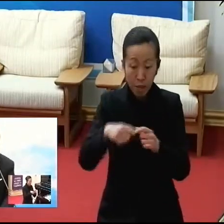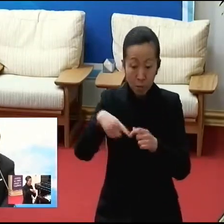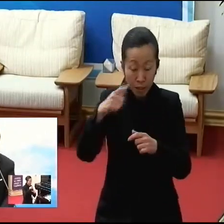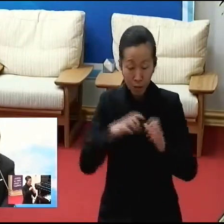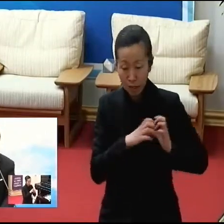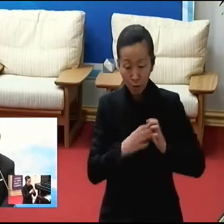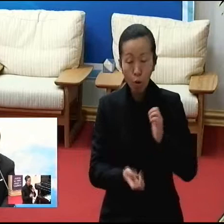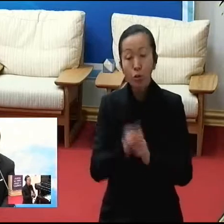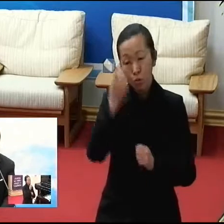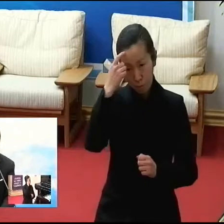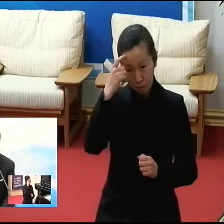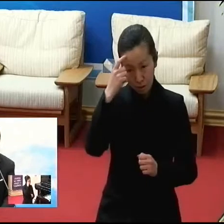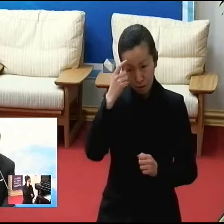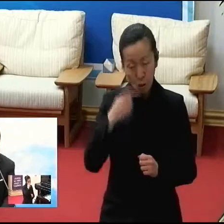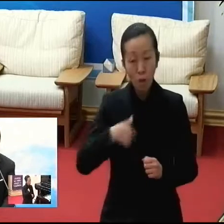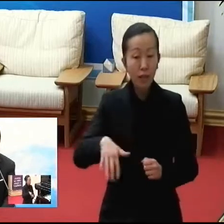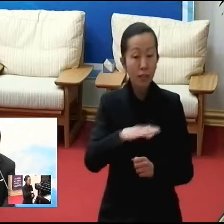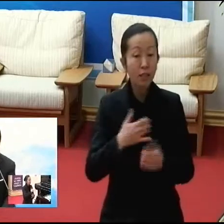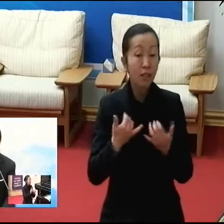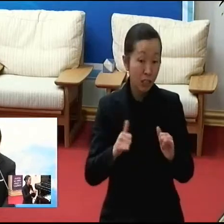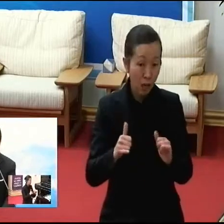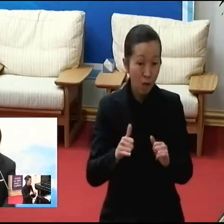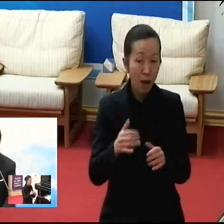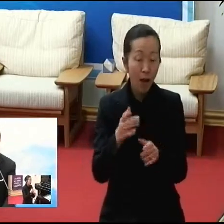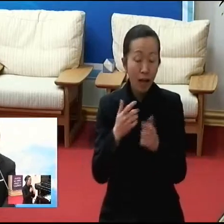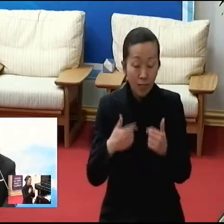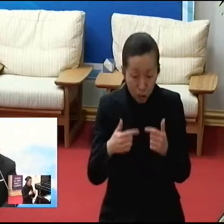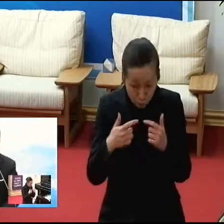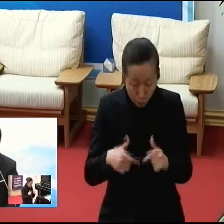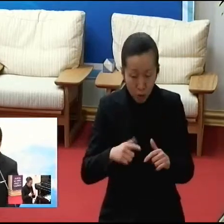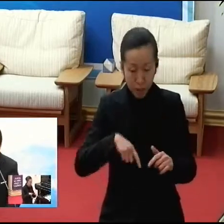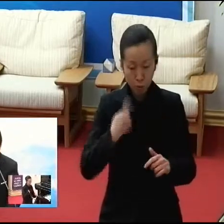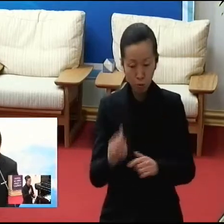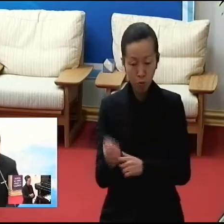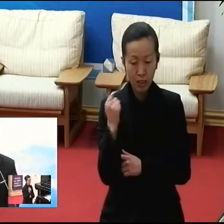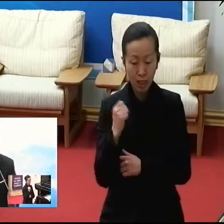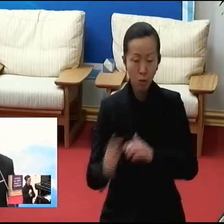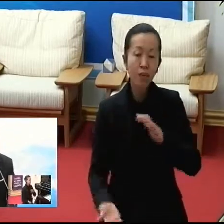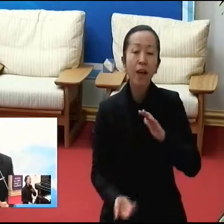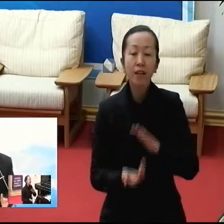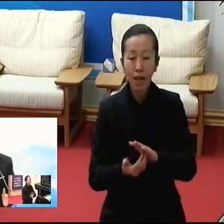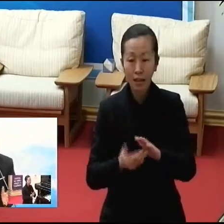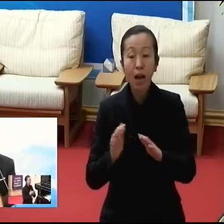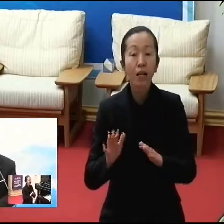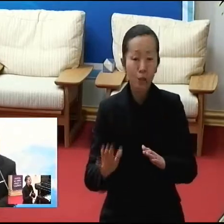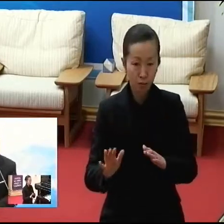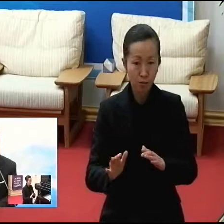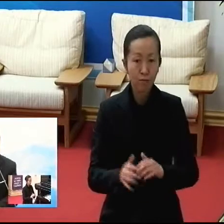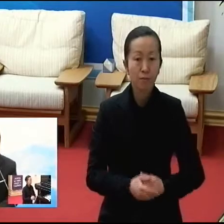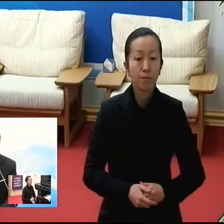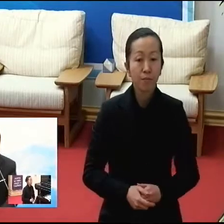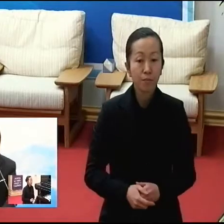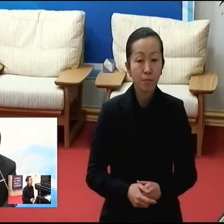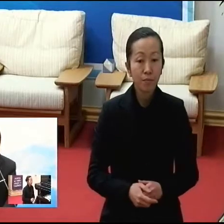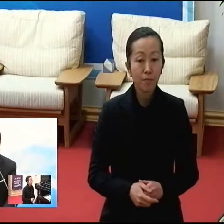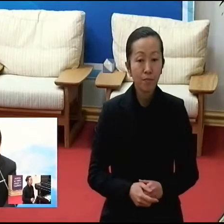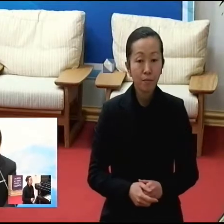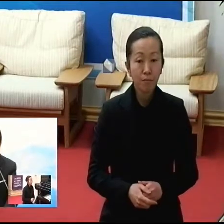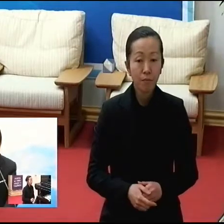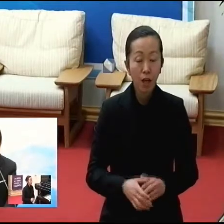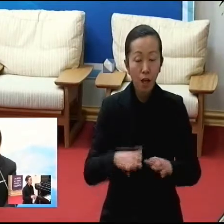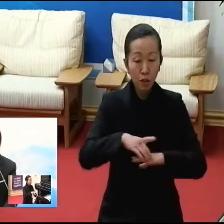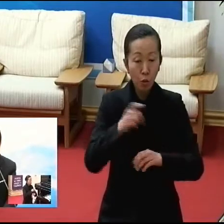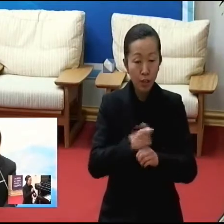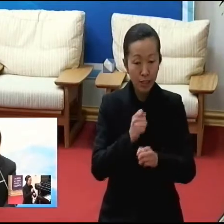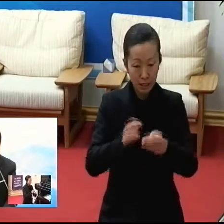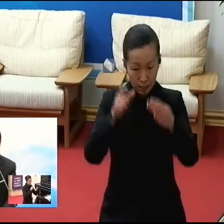있습니다. 我々人間にはいつでも自分の力の限界があるんです 창세기 3장 이후에 하나님을 떠난 후로 한계가 온 것입니다. 創